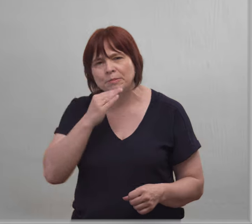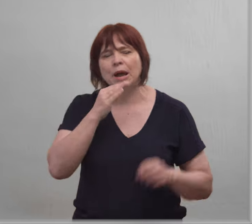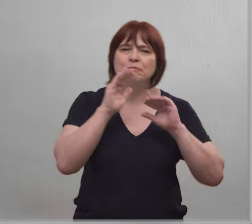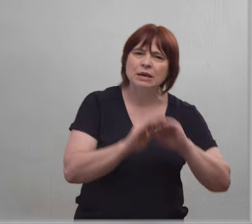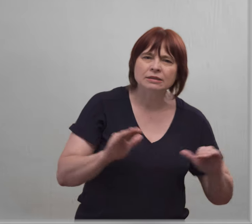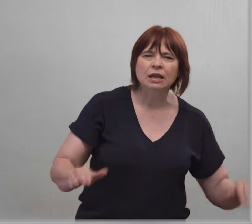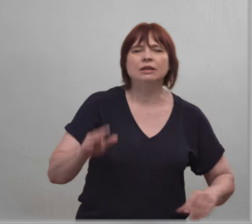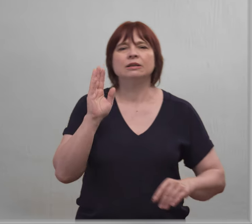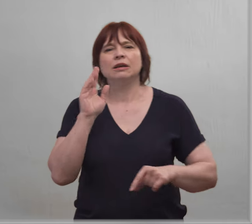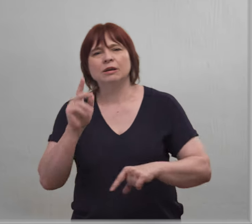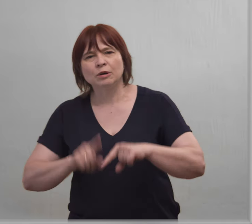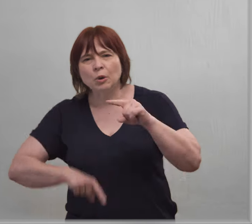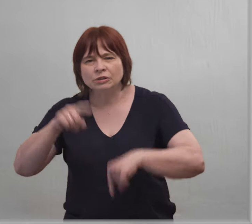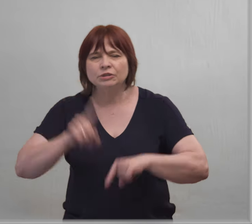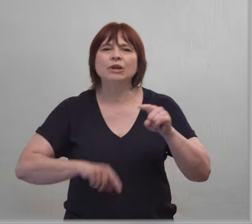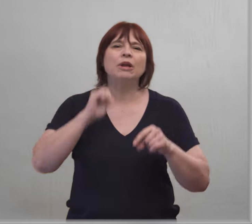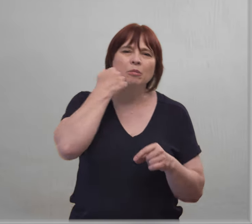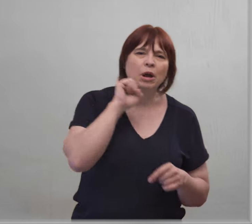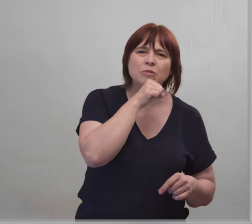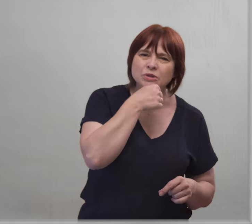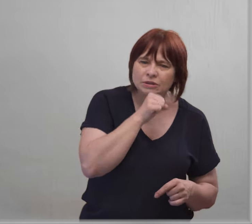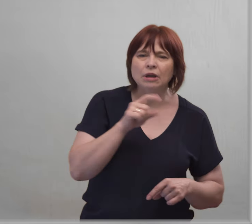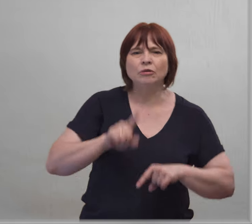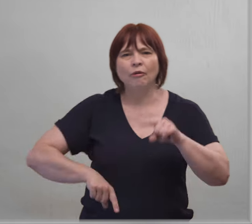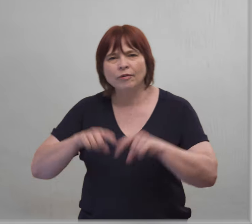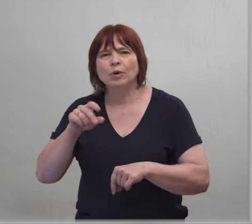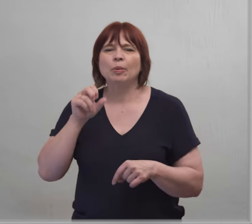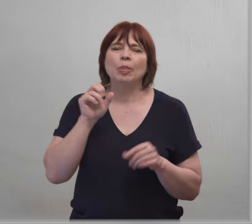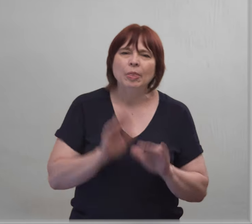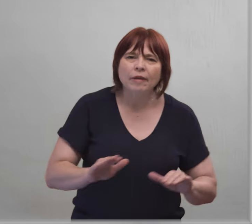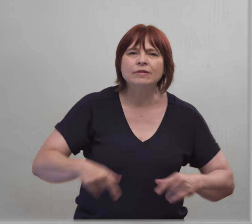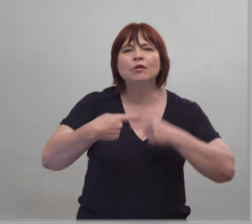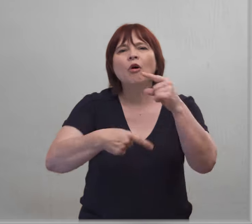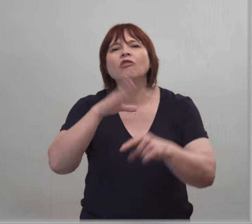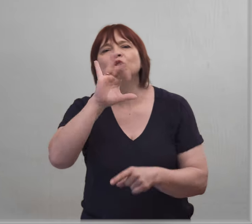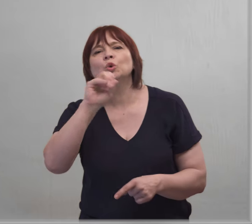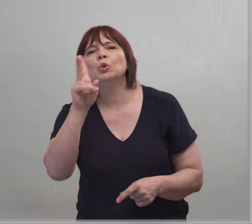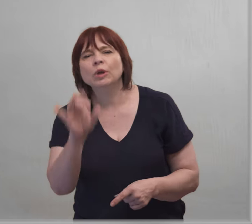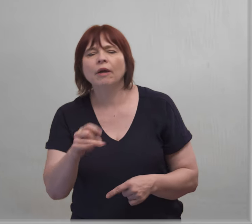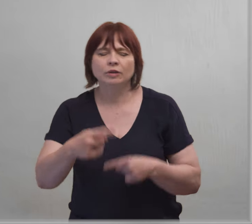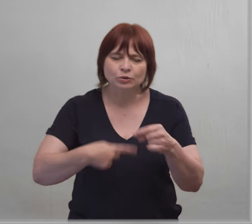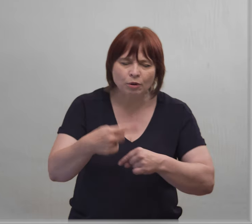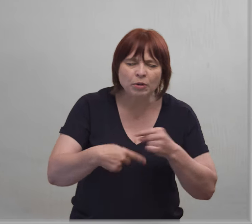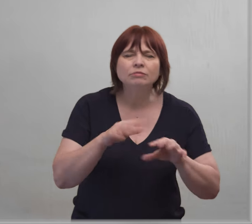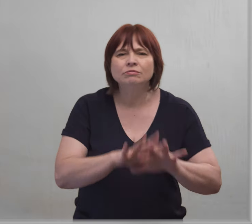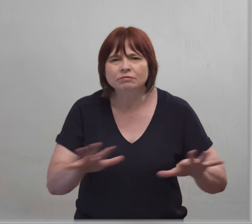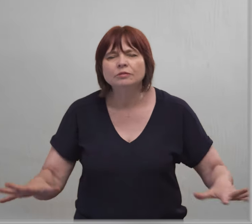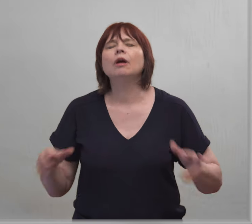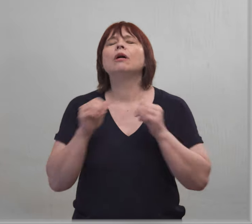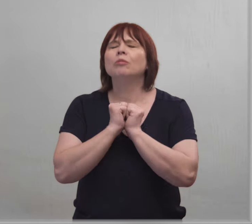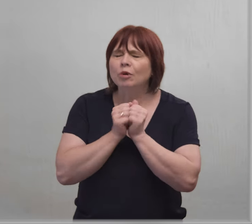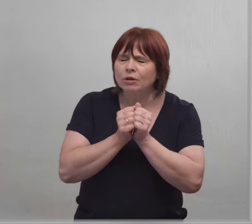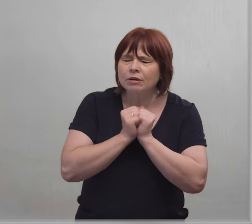Дорогой Господь, мы благодарим Тебя и просим Тебя, чтобы приходил духовный рост, чтобы пришла сила Твоя, Господь, чтобы мы на самом деле